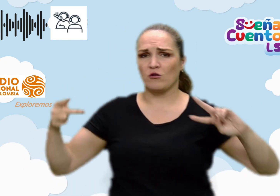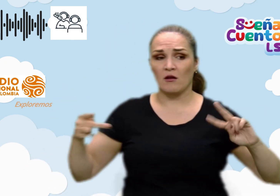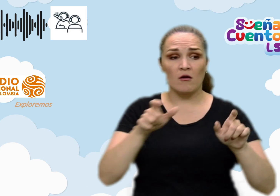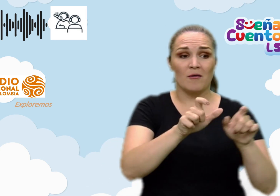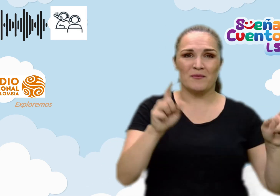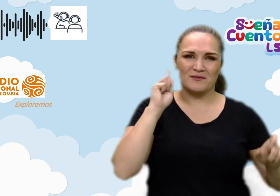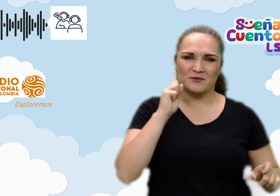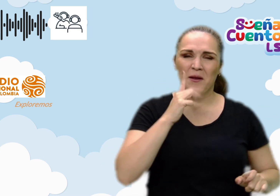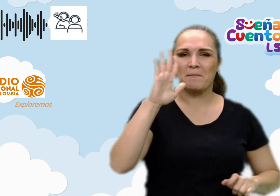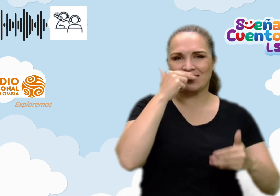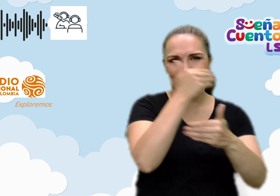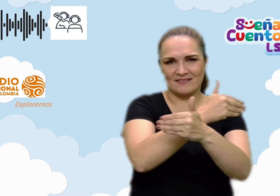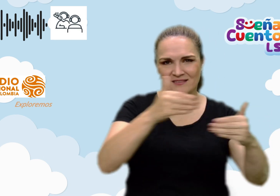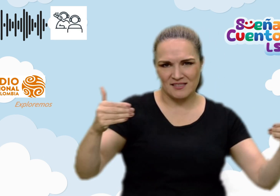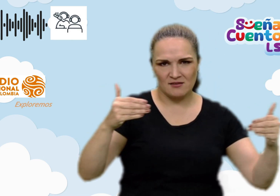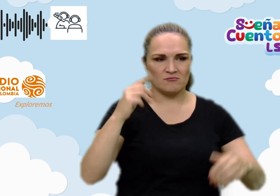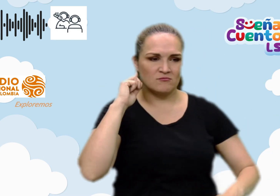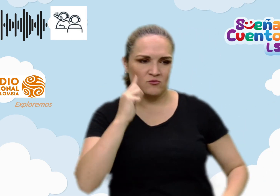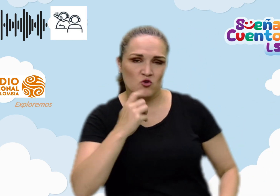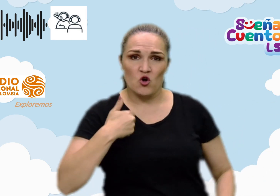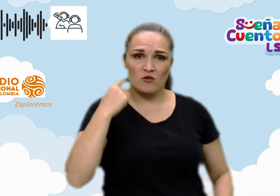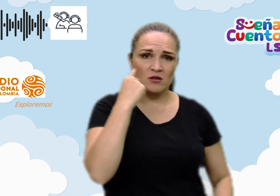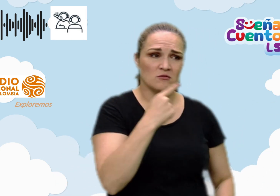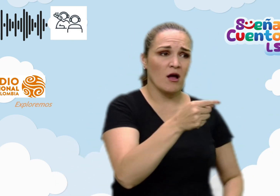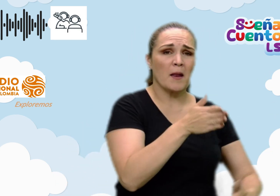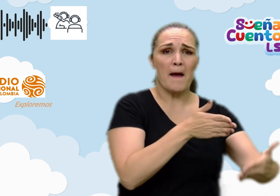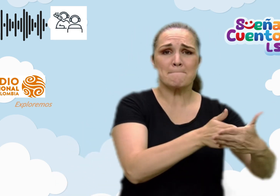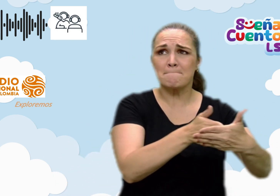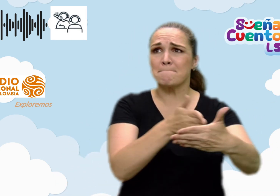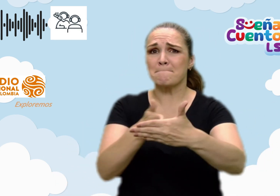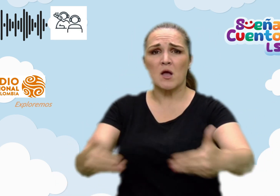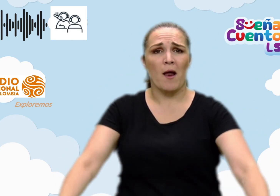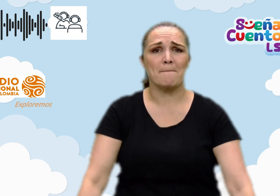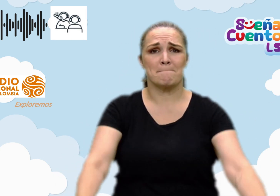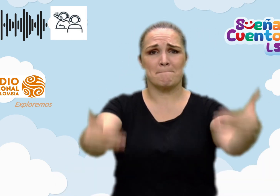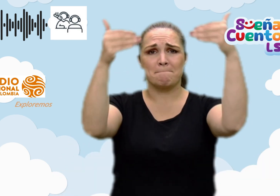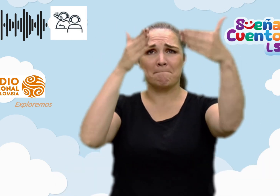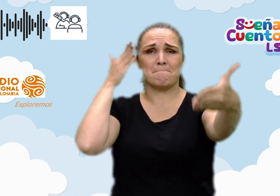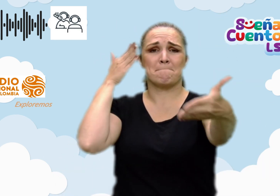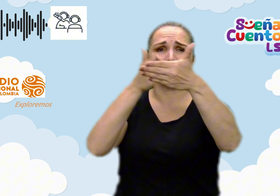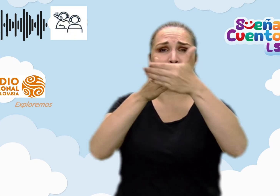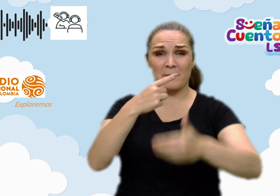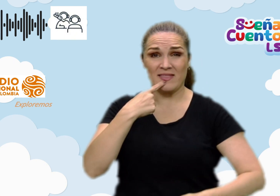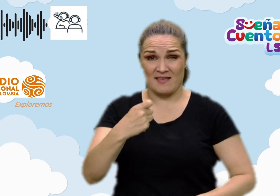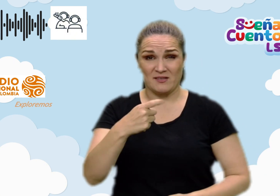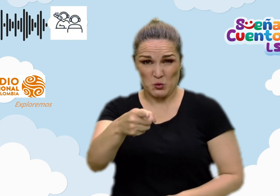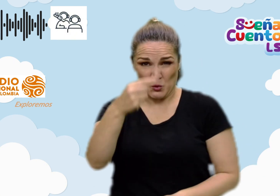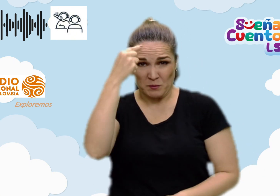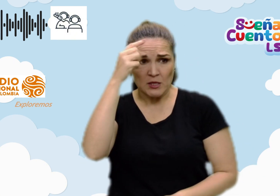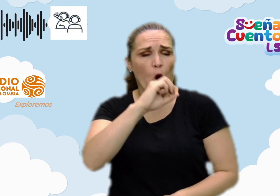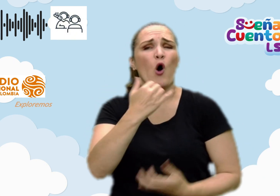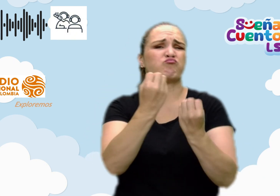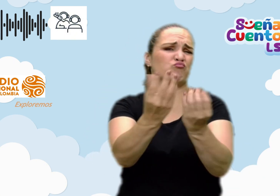por el contrario, las personas sordas, sobre todo los niños, niñas jóvenes, se están enfrentando a una pared enorme donde les queda